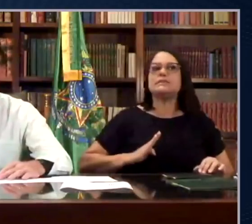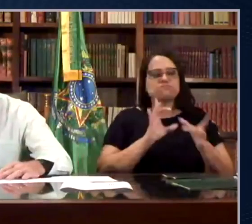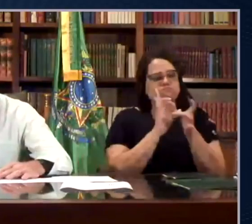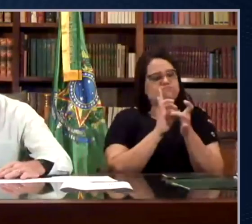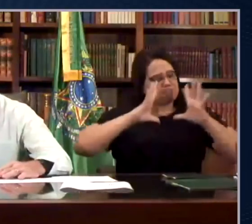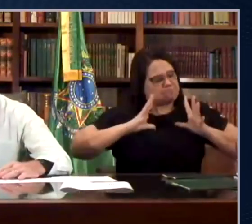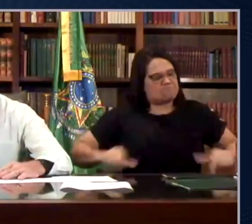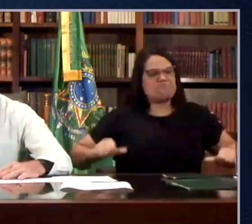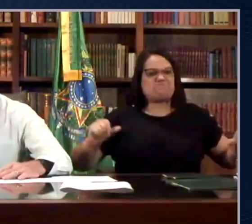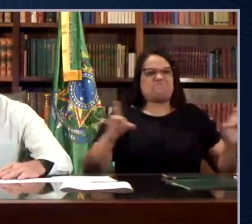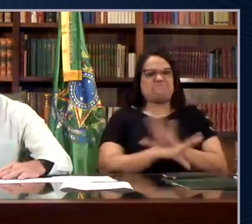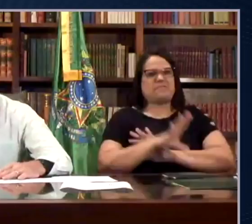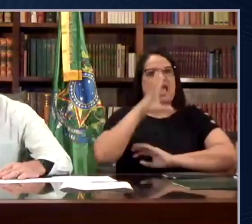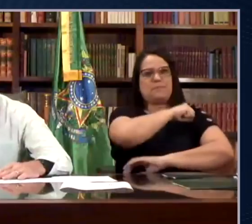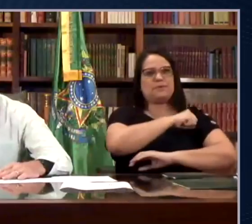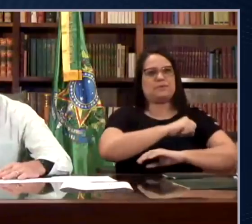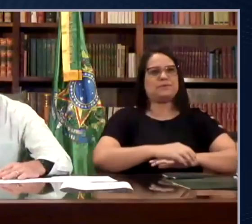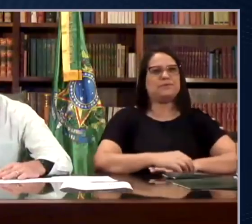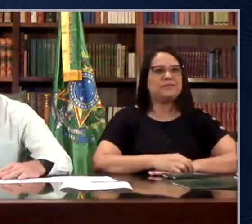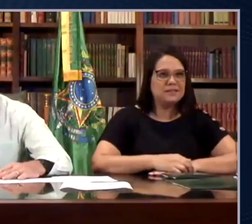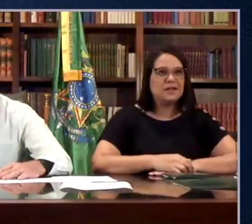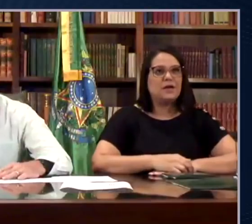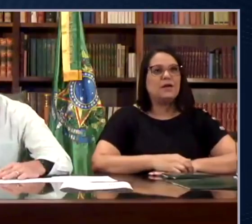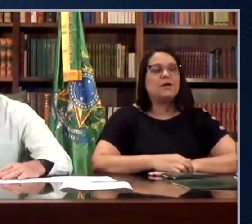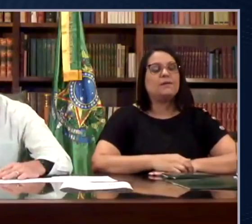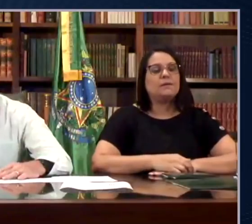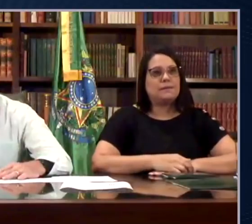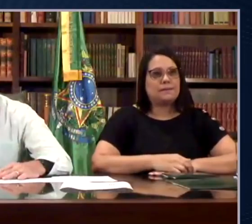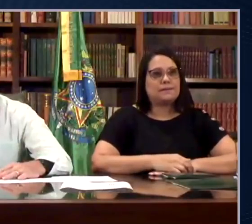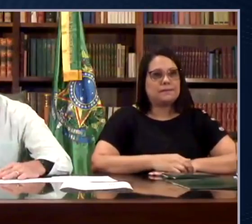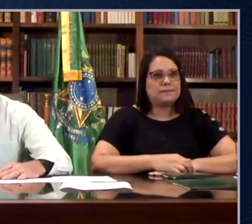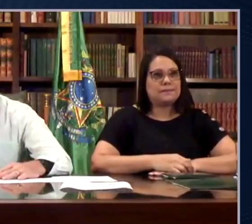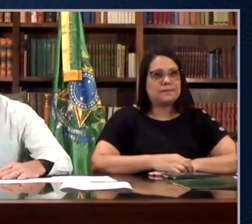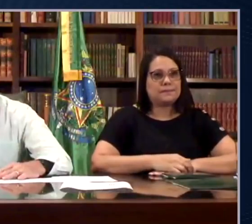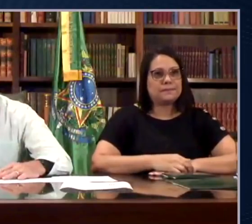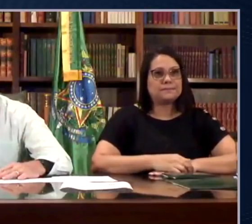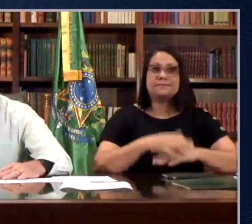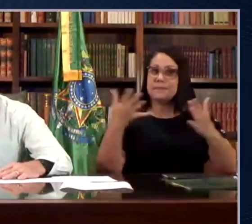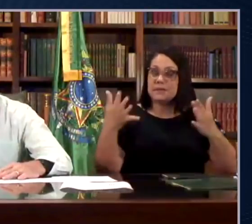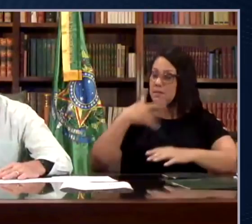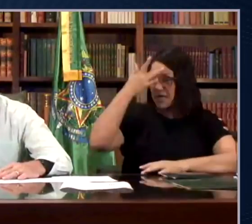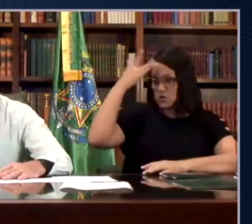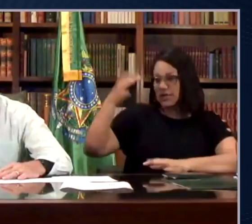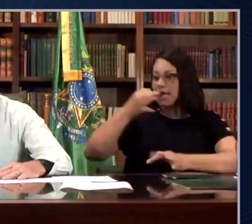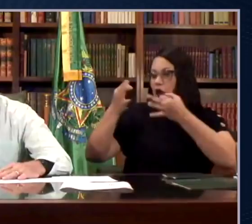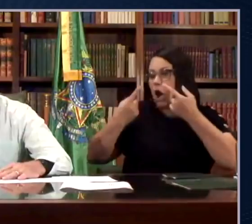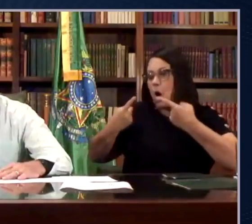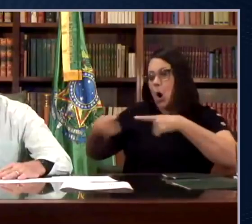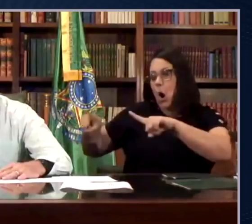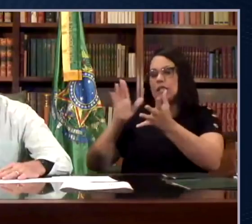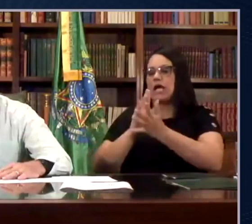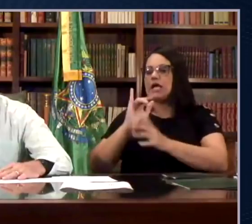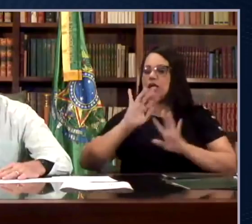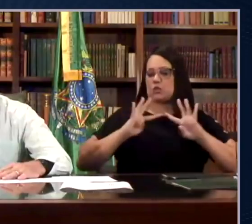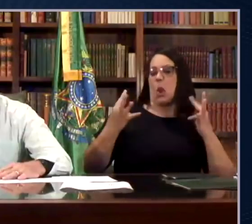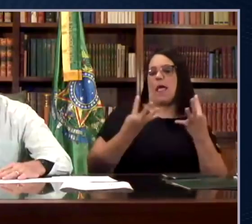o mais rápido possível. Ô presidente, o senhor tem criticado muito esse isolamento total da população, criticou agora mais uma vez, mas o ministro